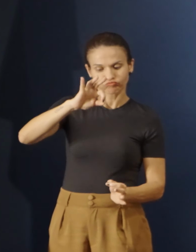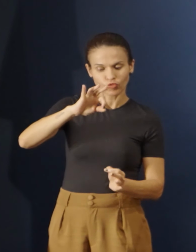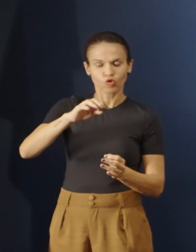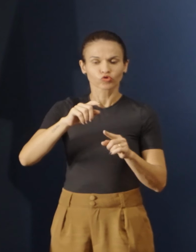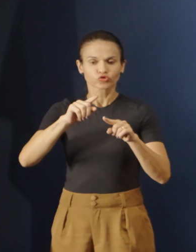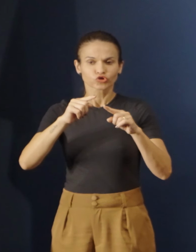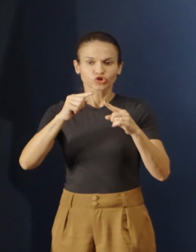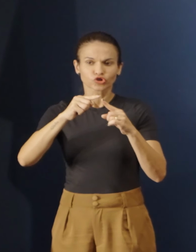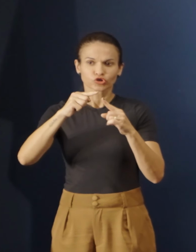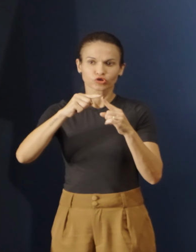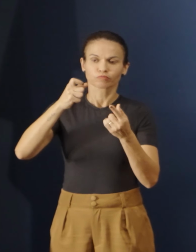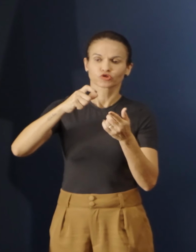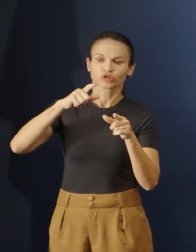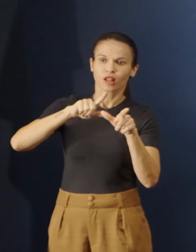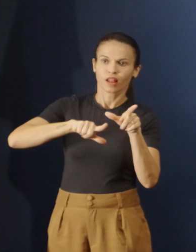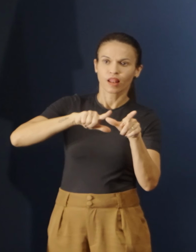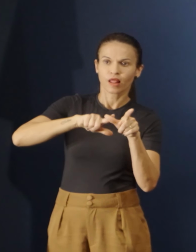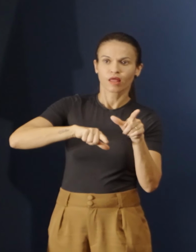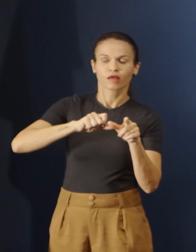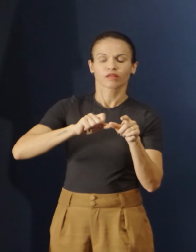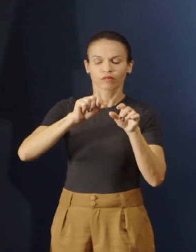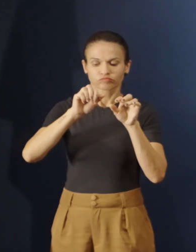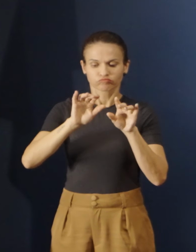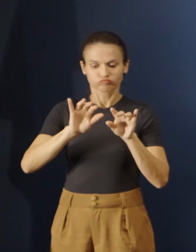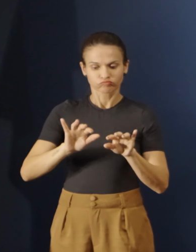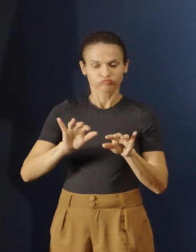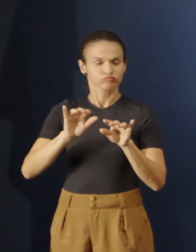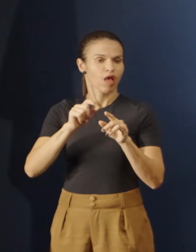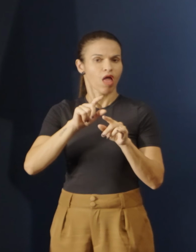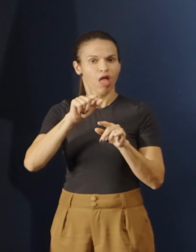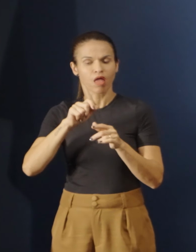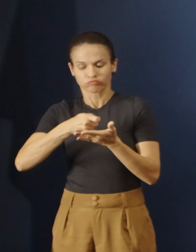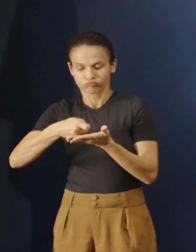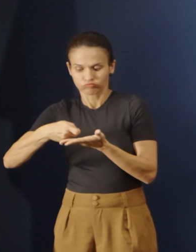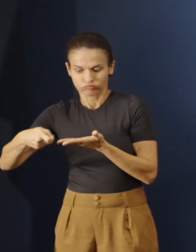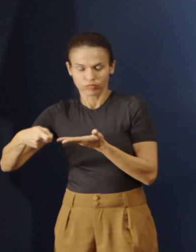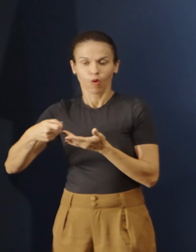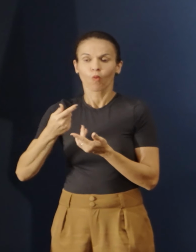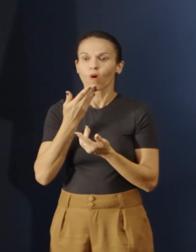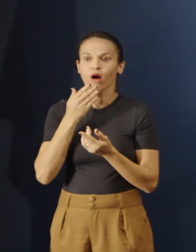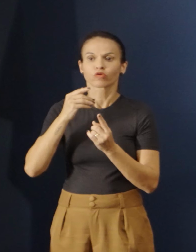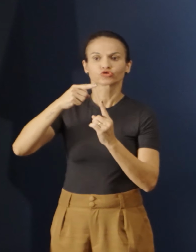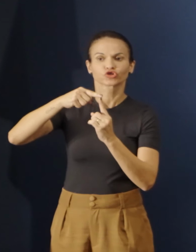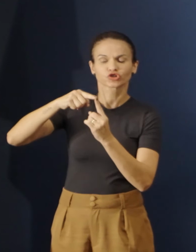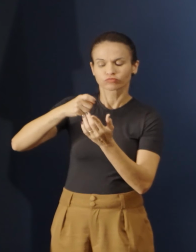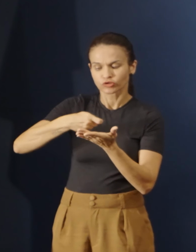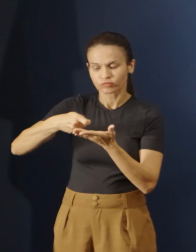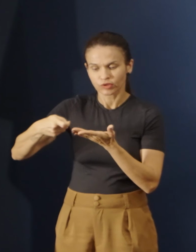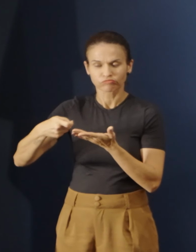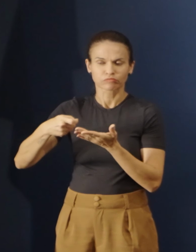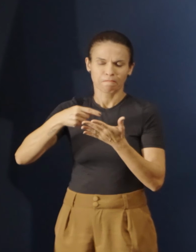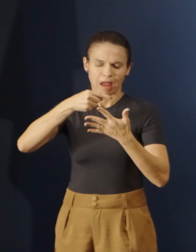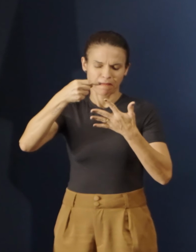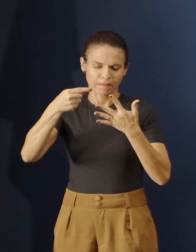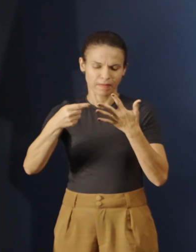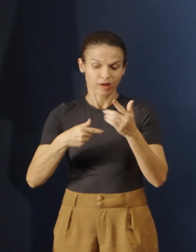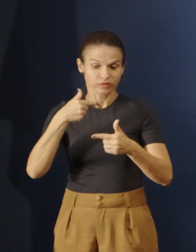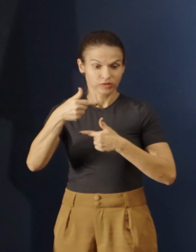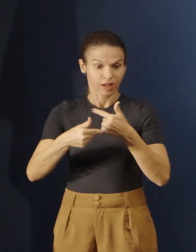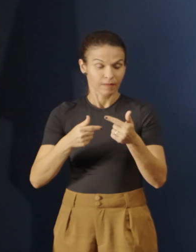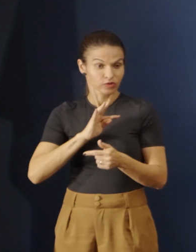de letra, se é caligrafia, se é datiloscrito, se é manuscrito, que tipo de manuscrito, enfim, todo esse